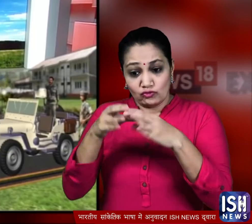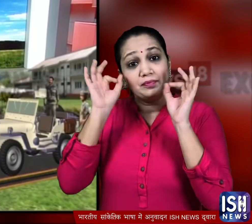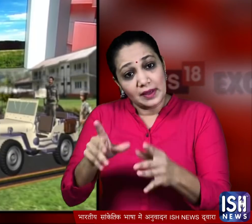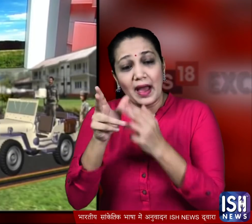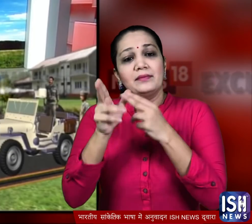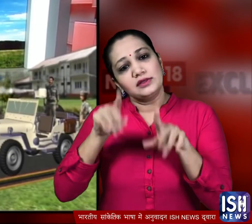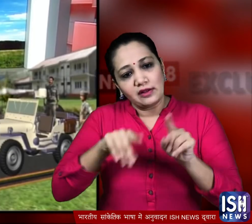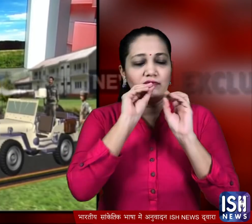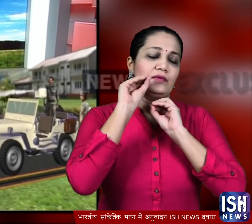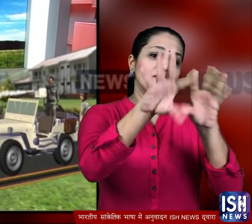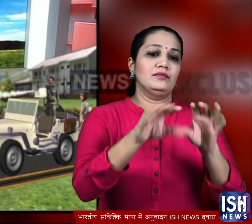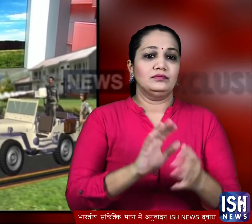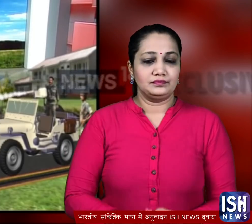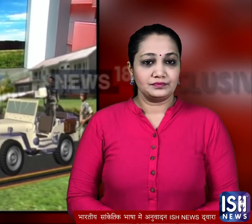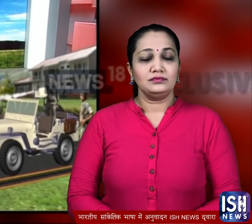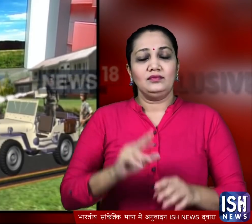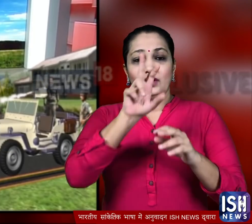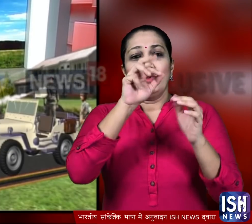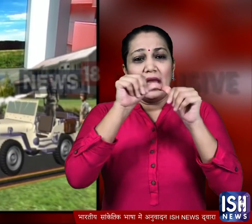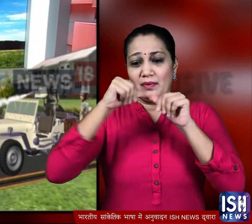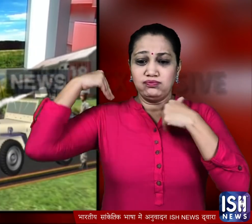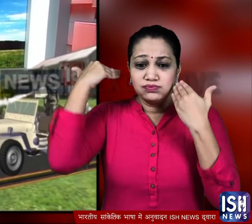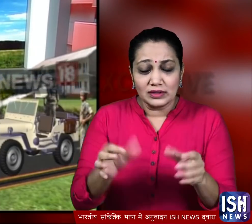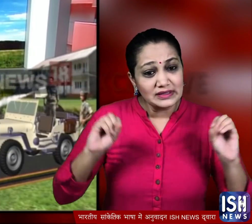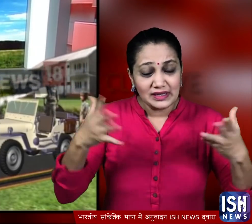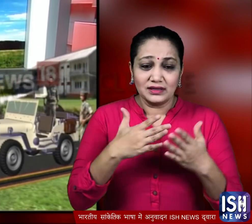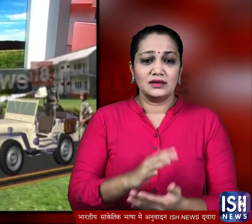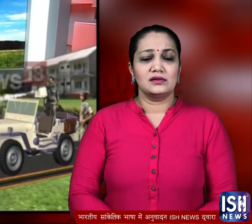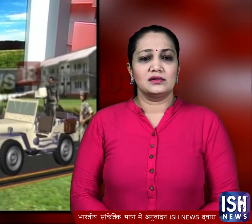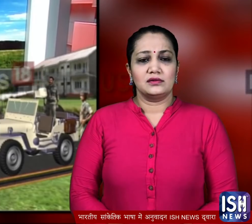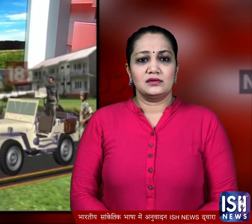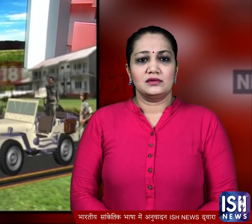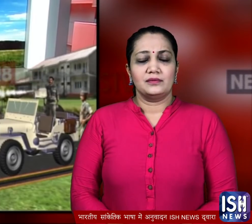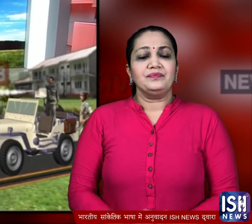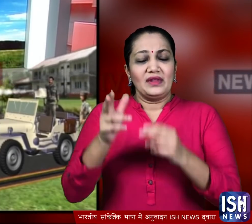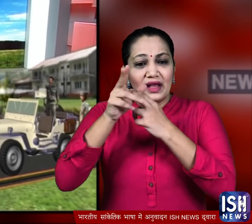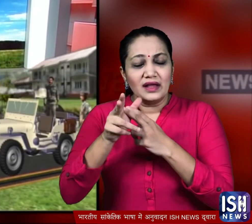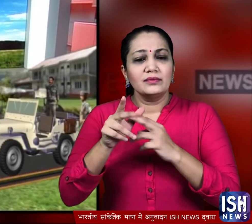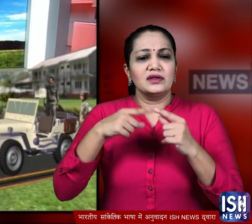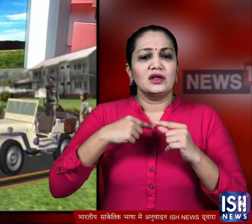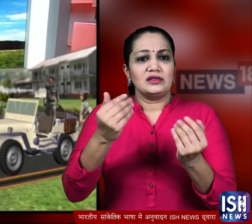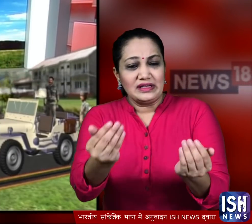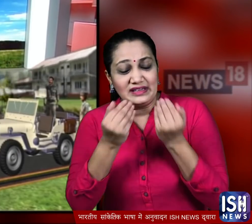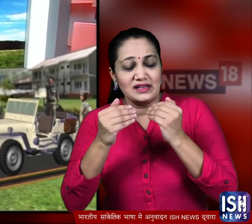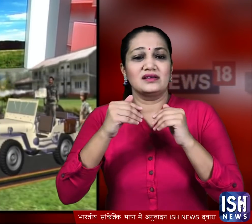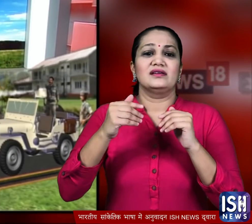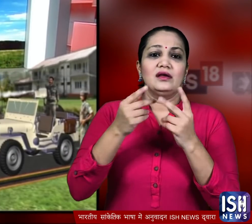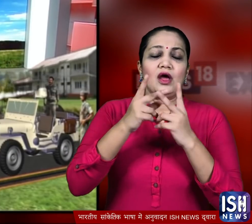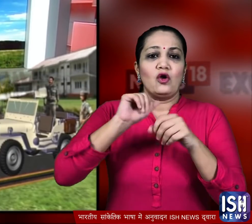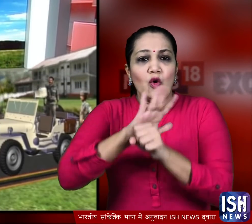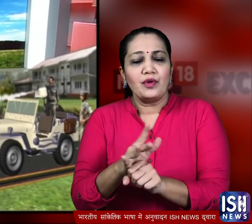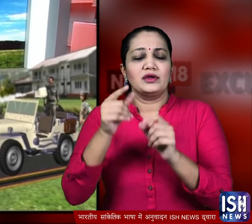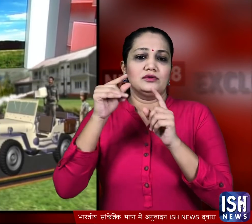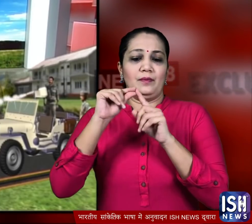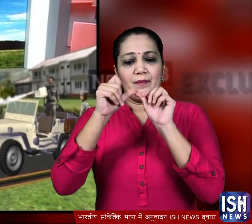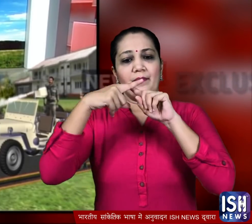जानकारी भी उन्हें पेट्रोलिंग पार्टी की ओर से दी जाती है। 20 अप्रैल से चलाए जा रहे इस अभियान को सेना ने खैरियत कोविड